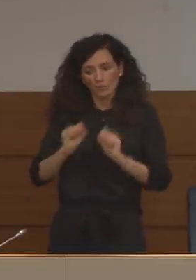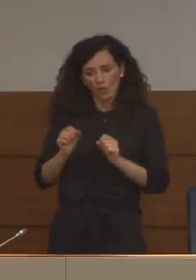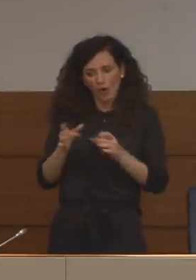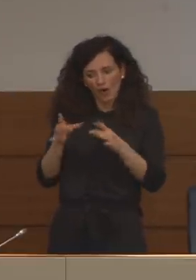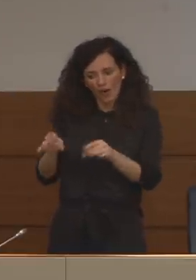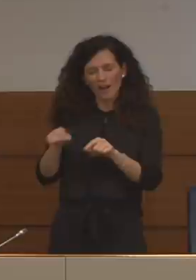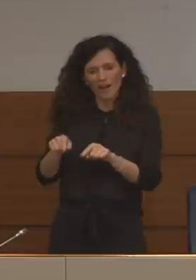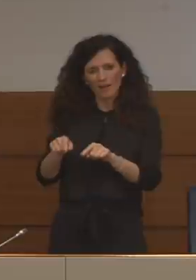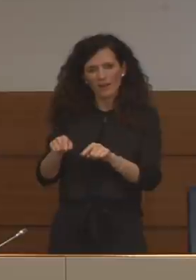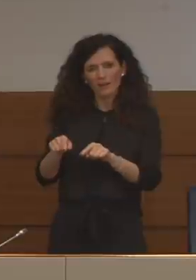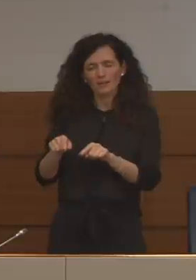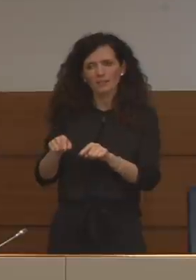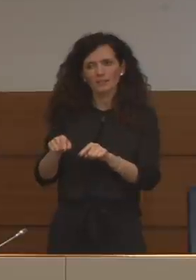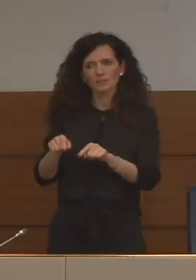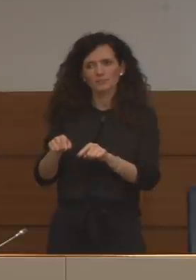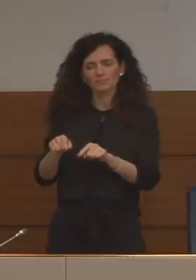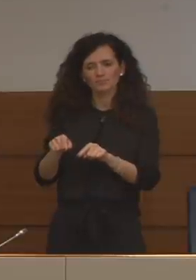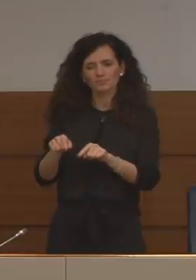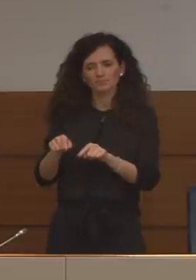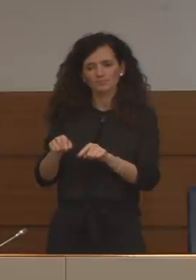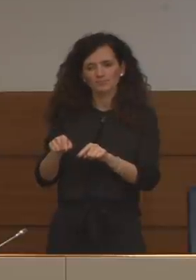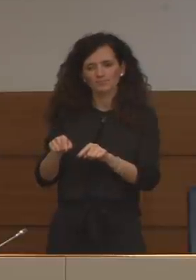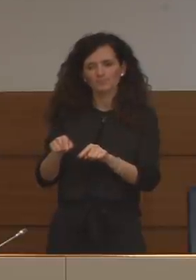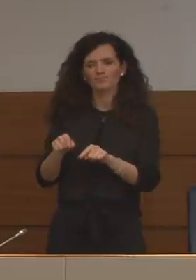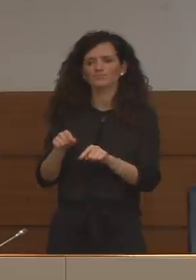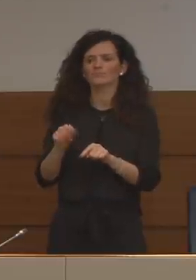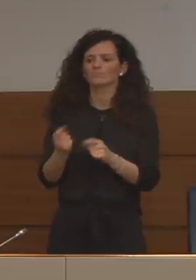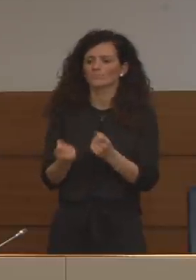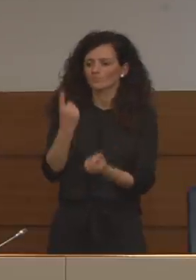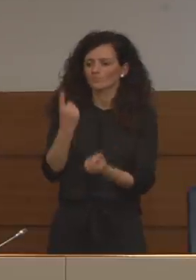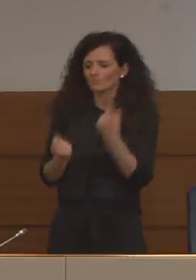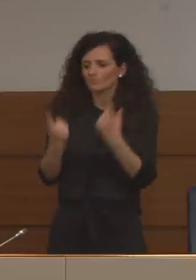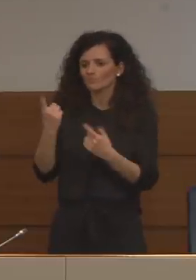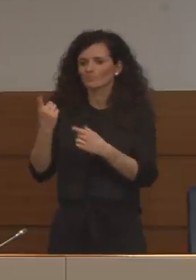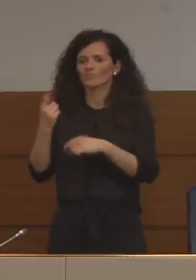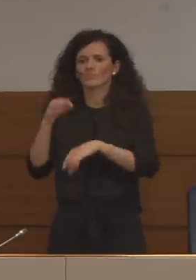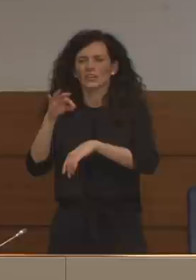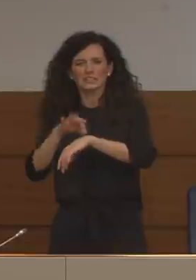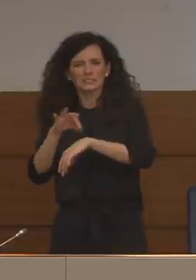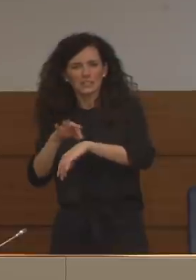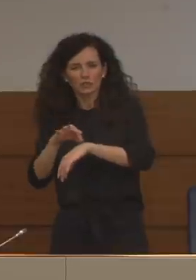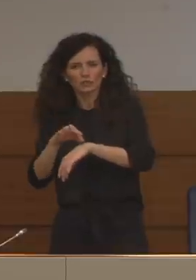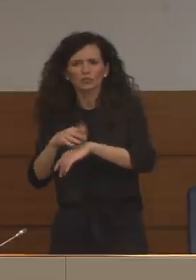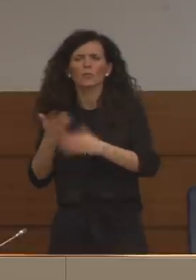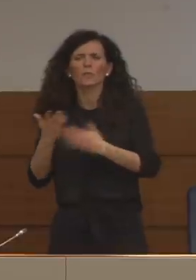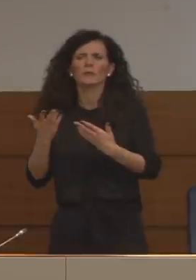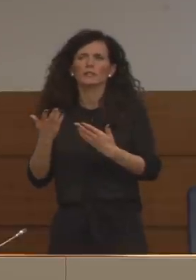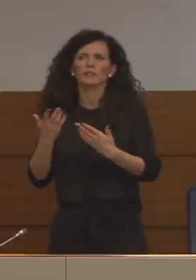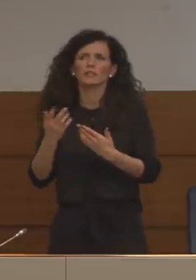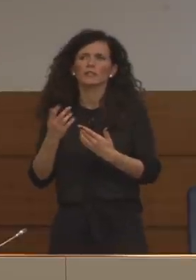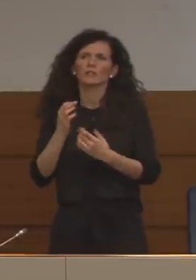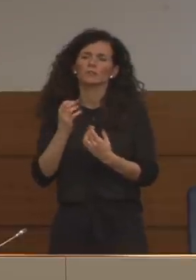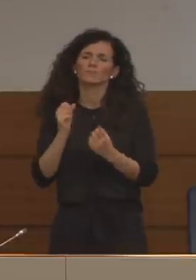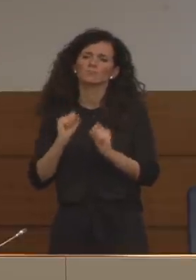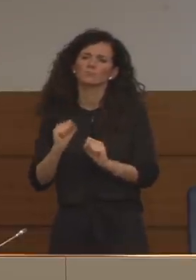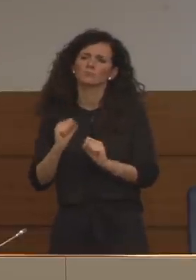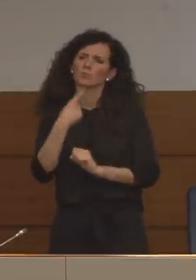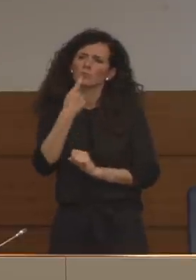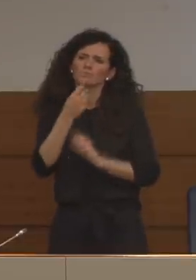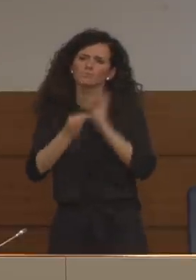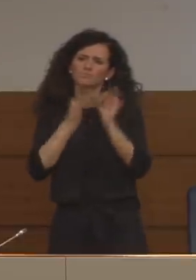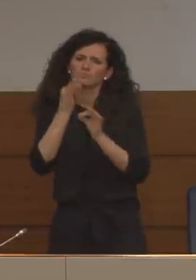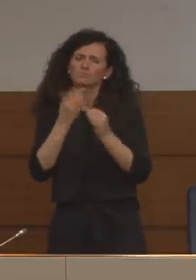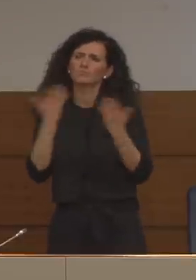diventando o paci sintomatici proviamo a dirla ancora più chiaramente magari un